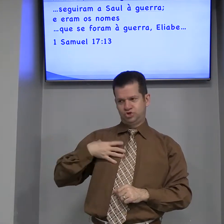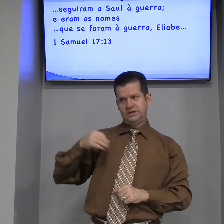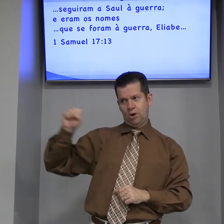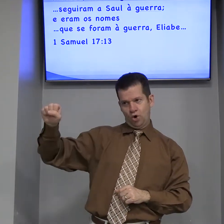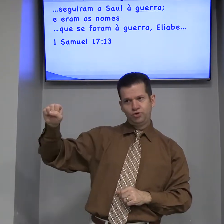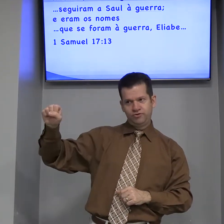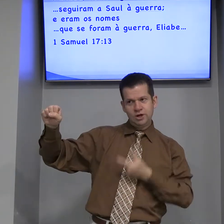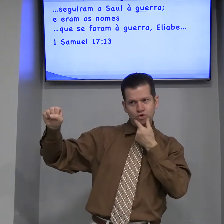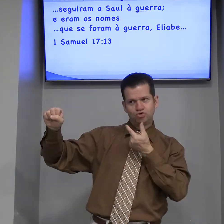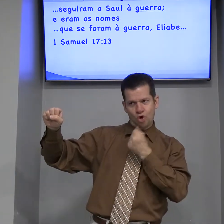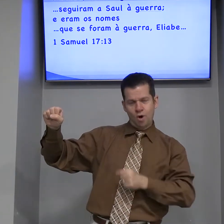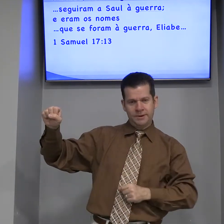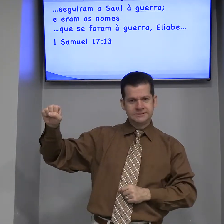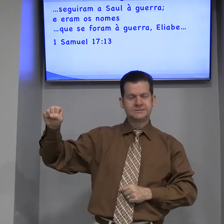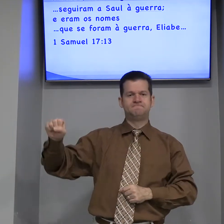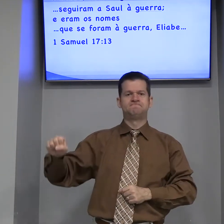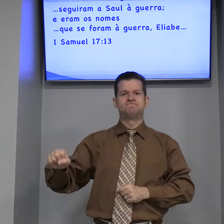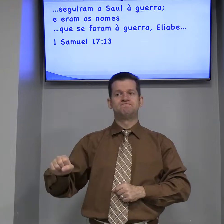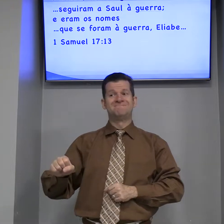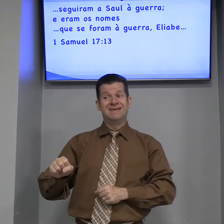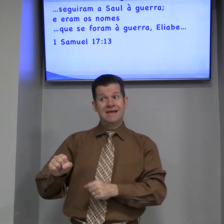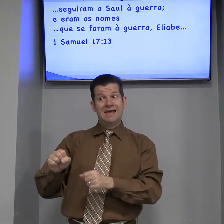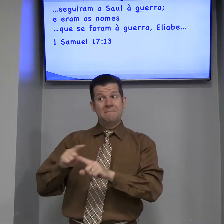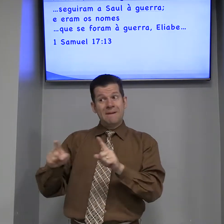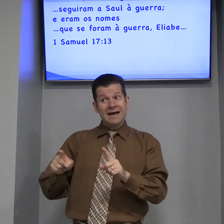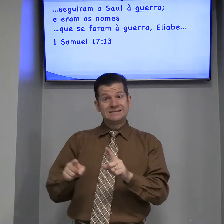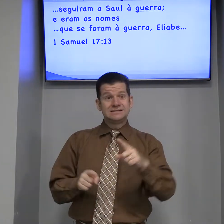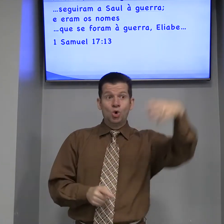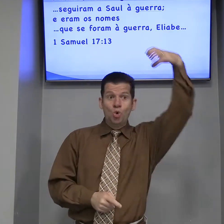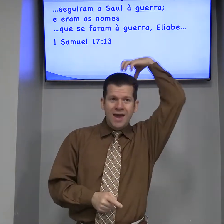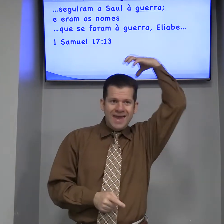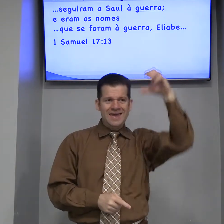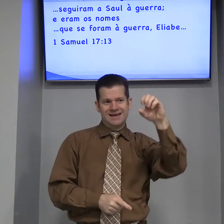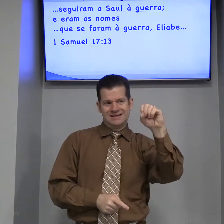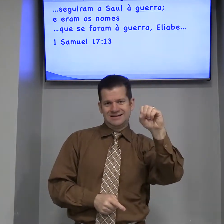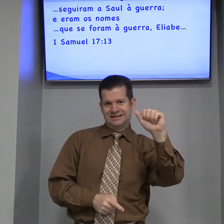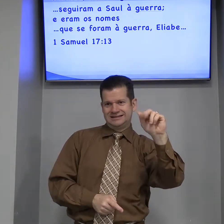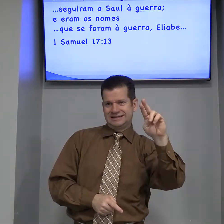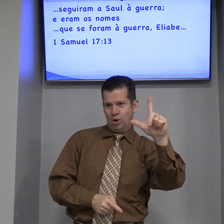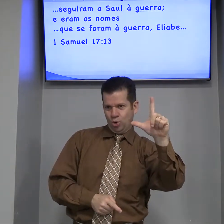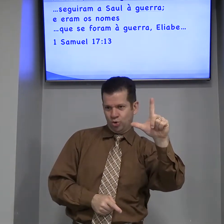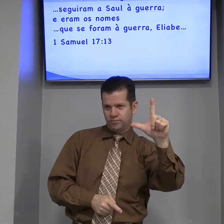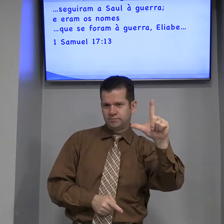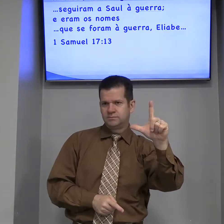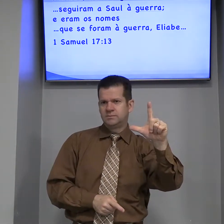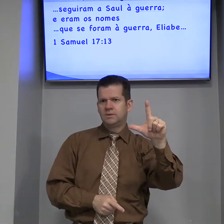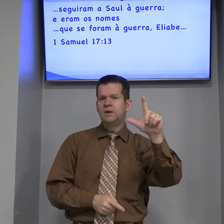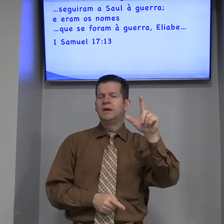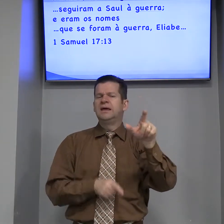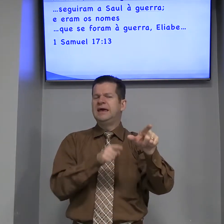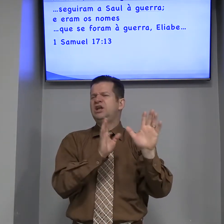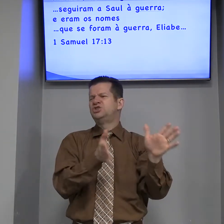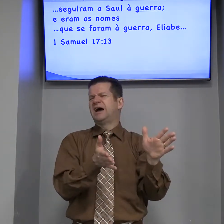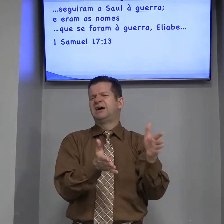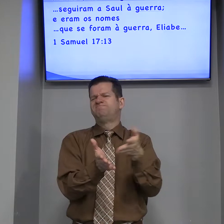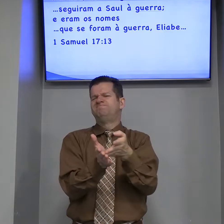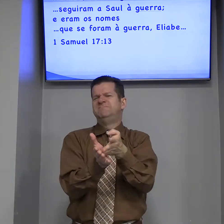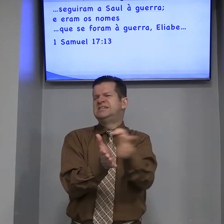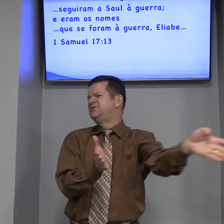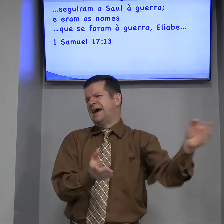tinha 8 filhos homens. Mas o rei Saul, ele já